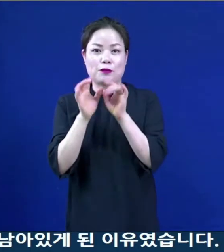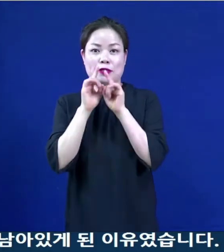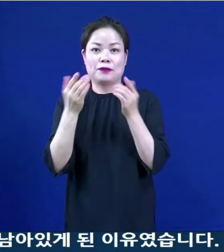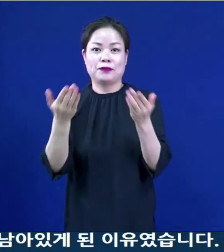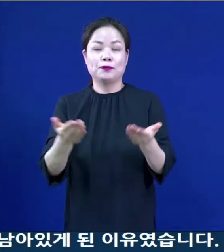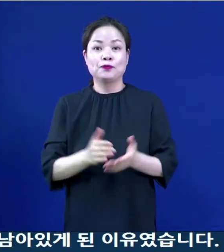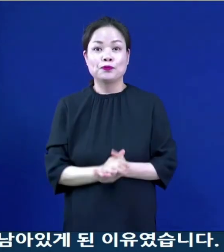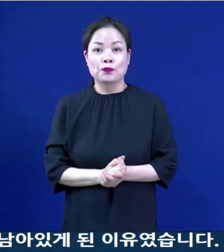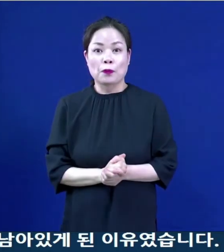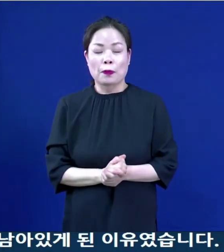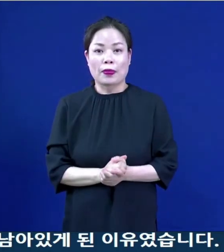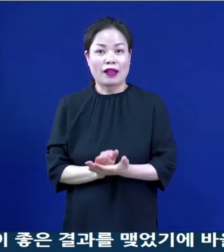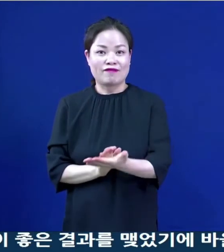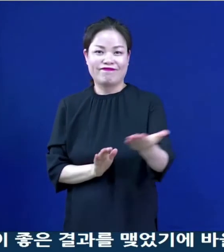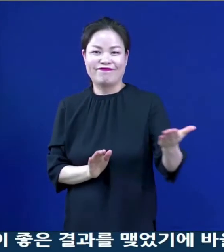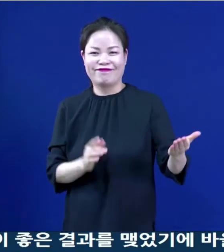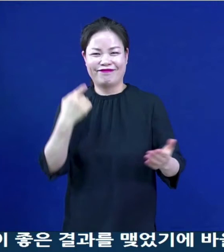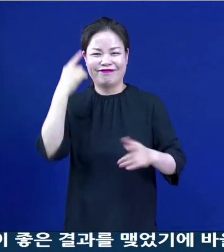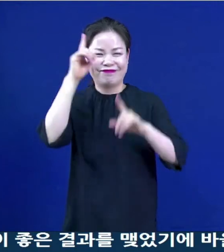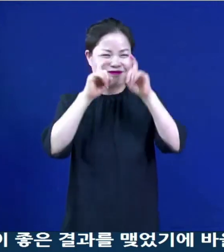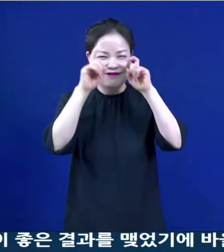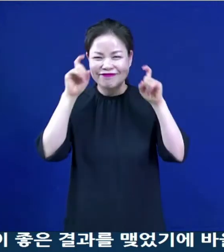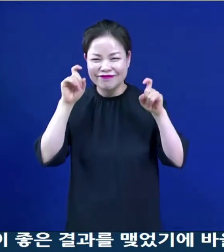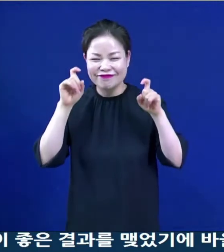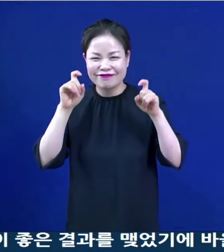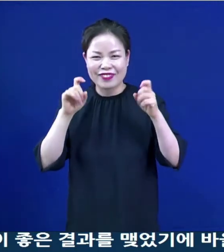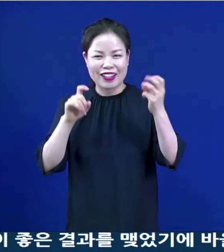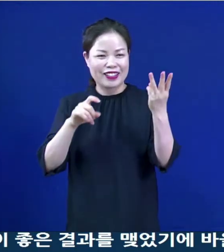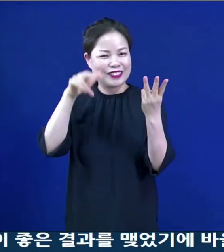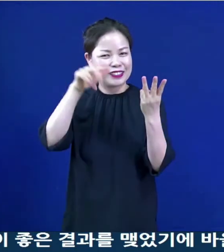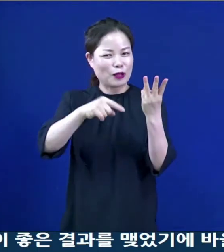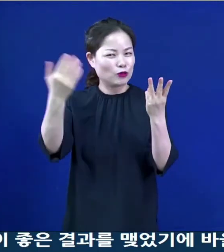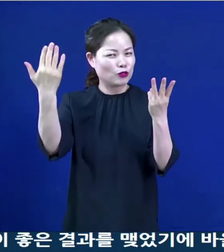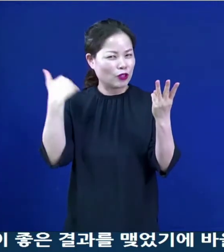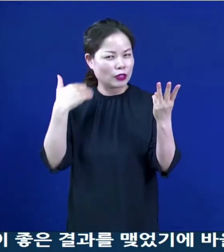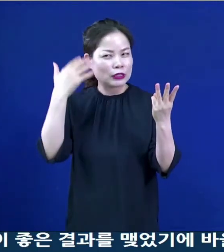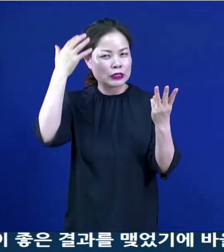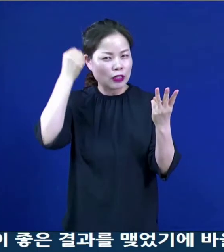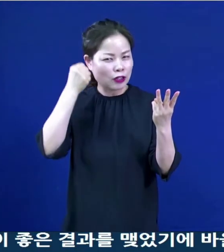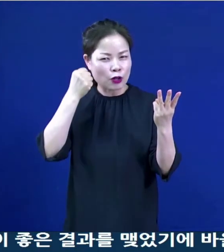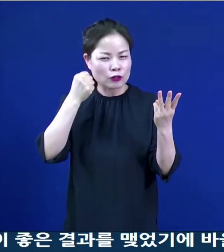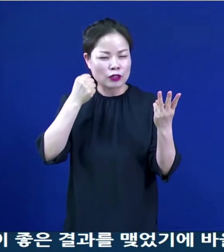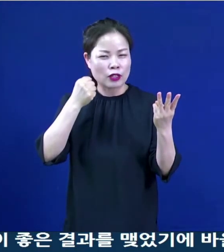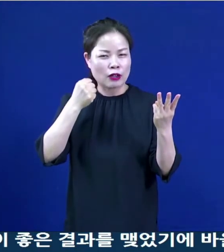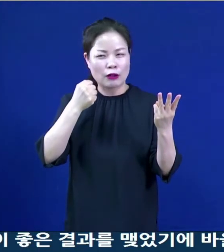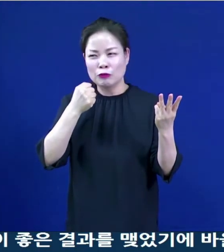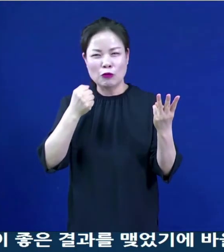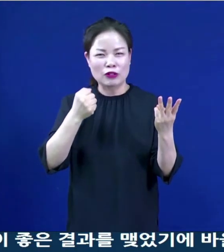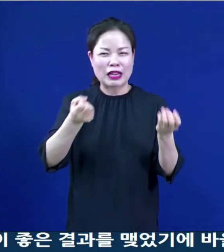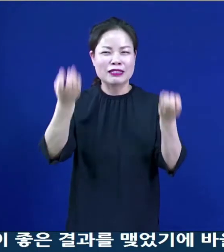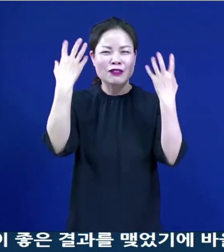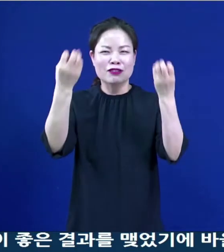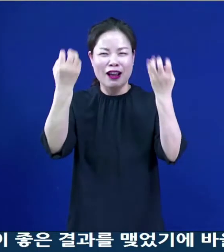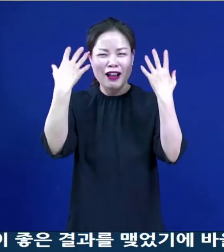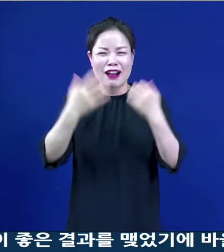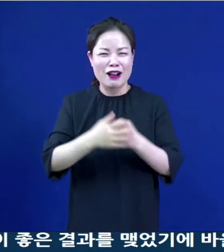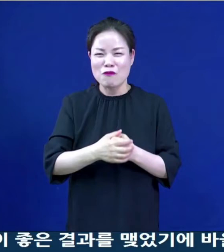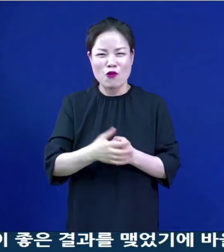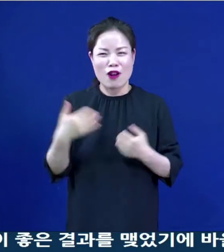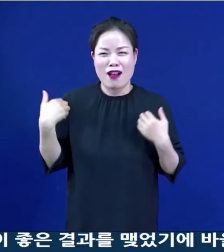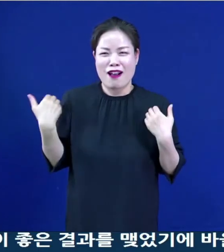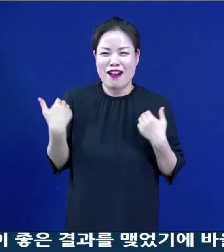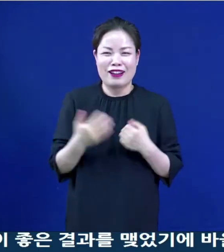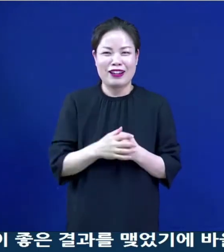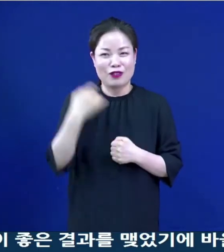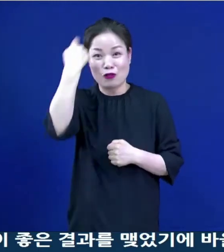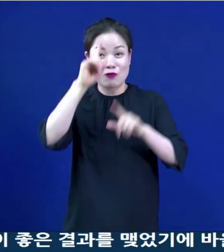하겠습니다. 그래도 여러분 표정을 보니까 석주전에 한 걸 기억한다는 게 웬 말이냐, 다 까먹었습니다, 그러시는